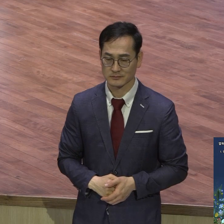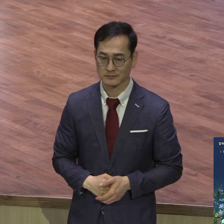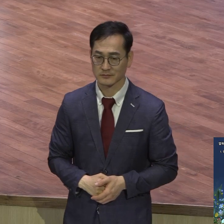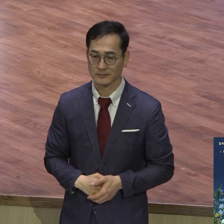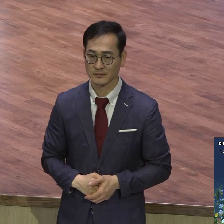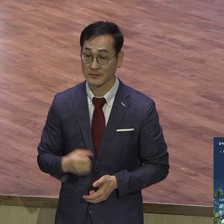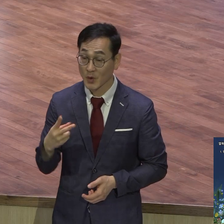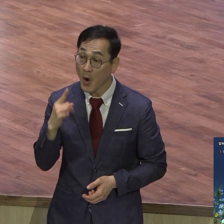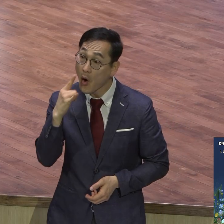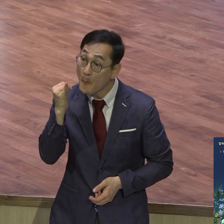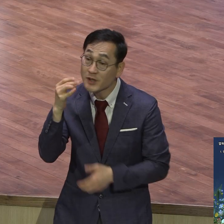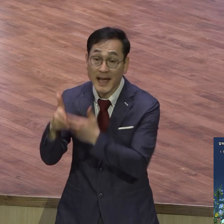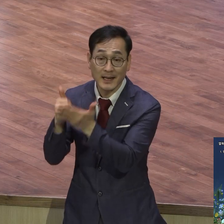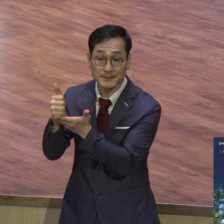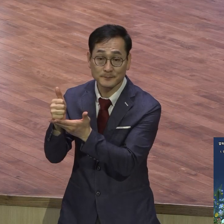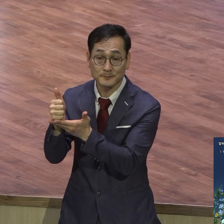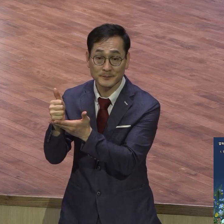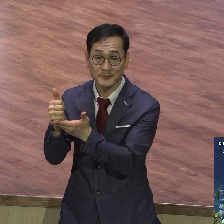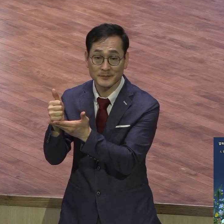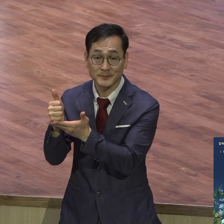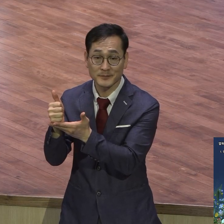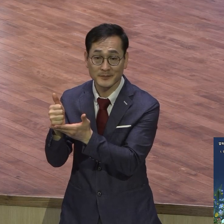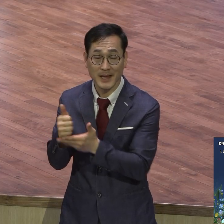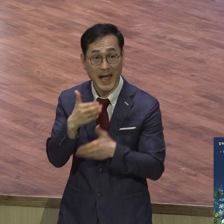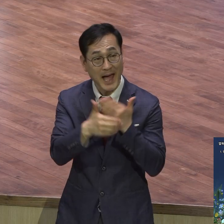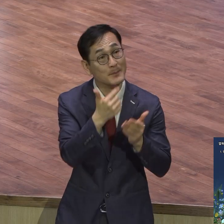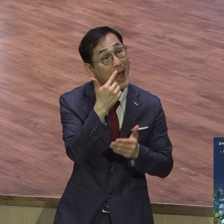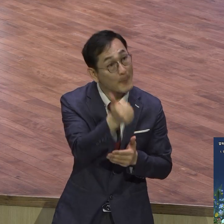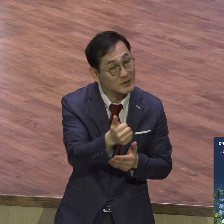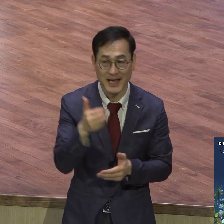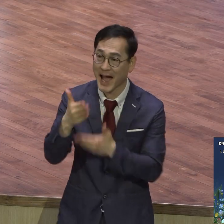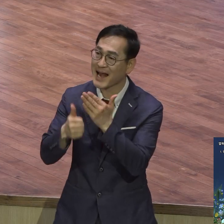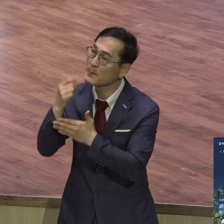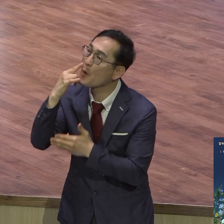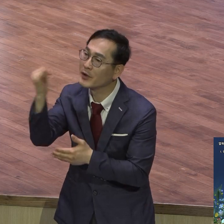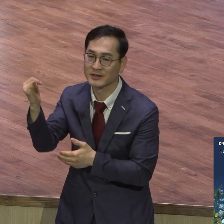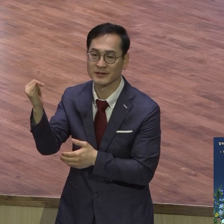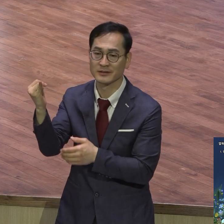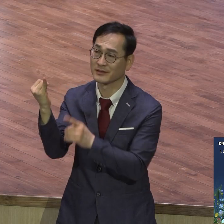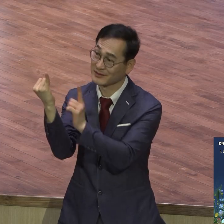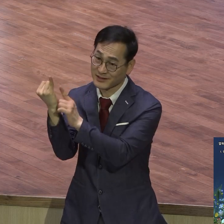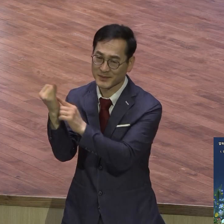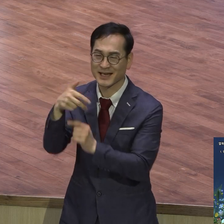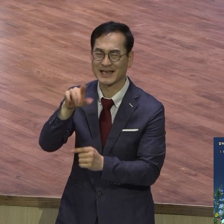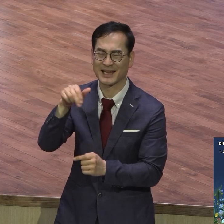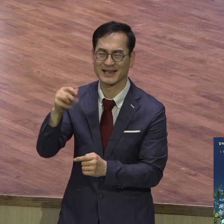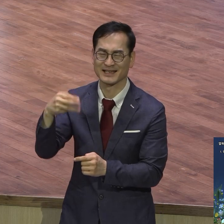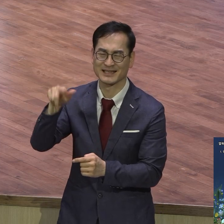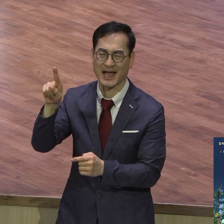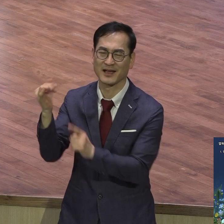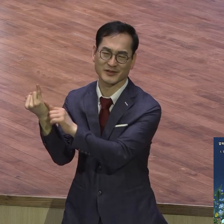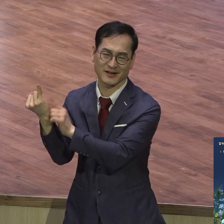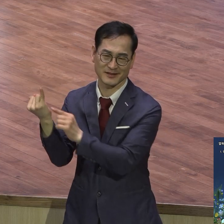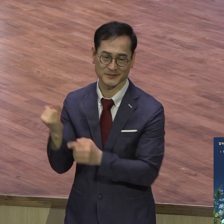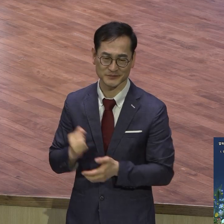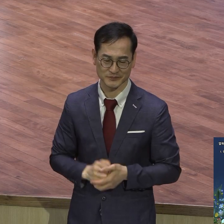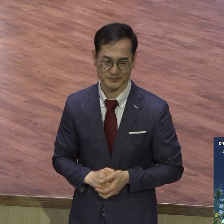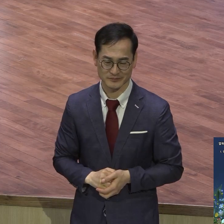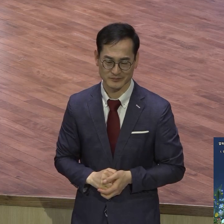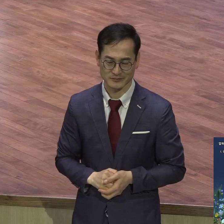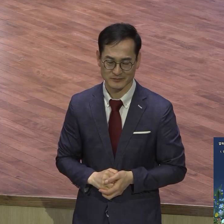그게 장길자예요. 그래서 필리핀 동남아 어머니